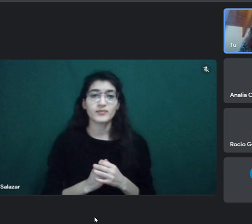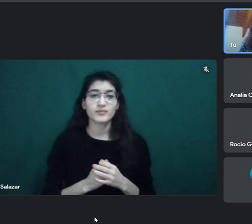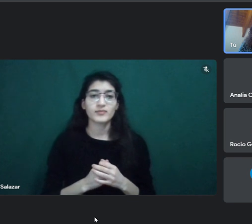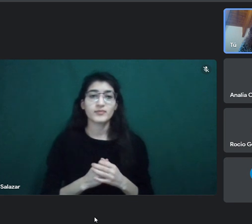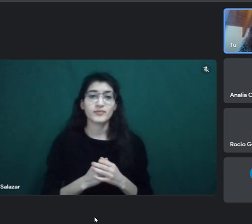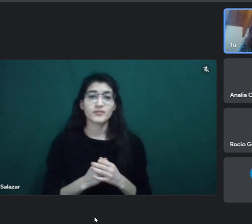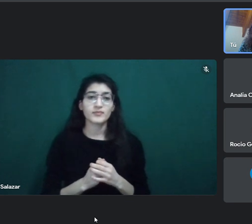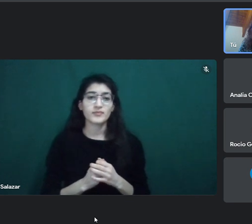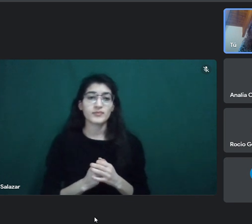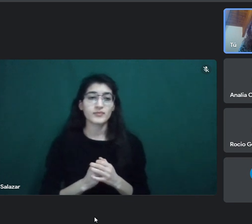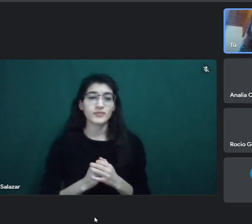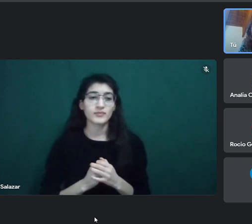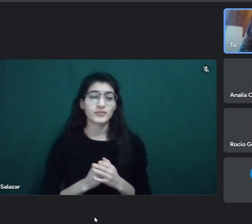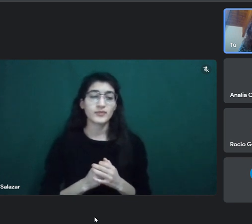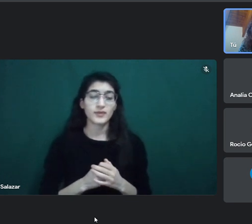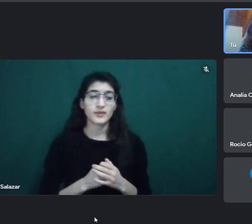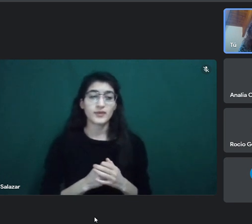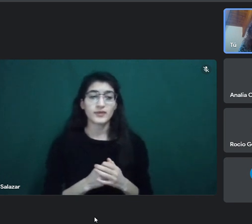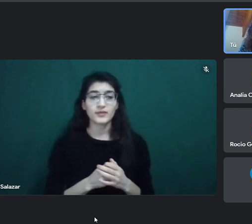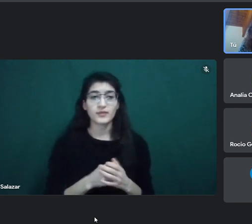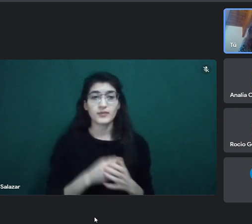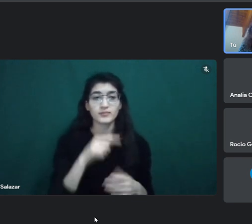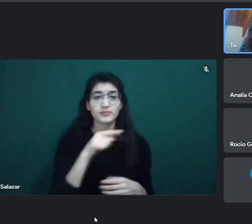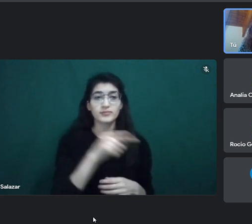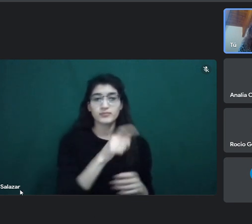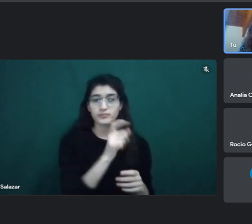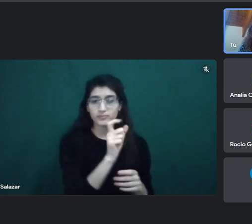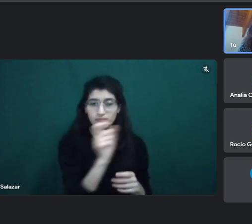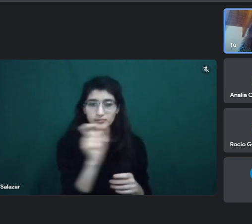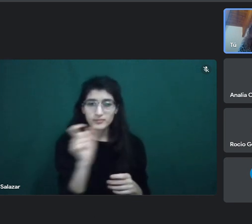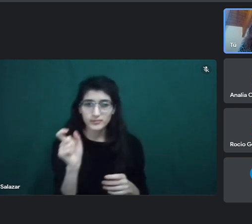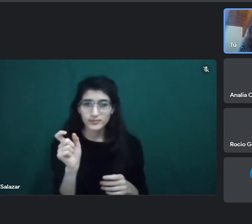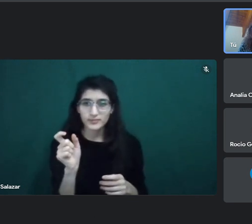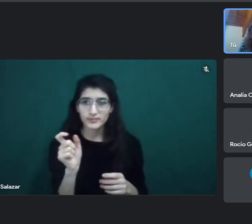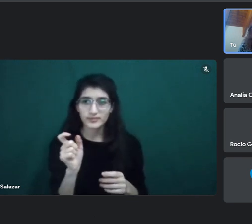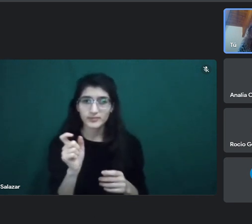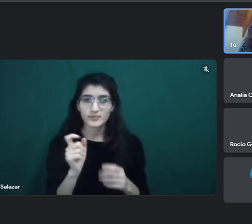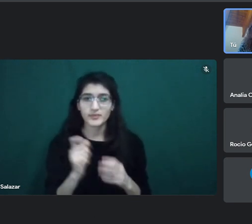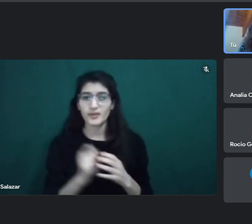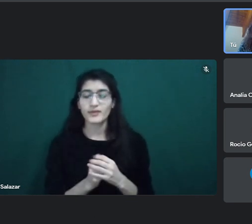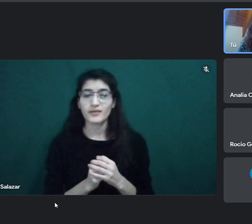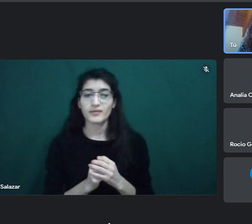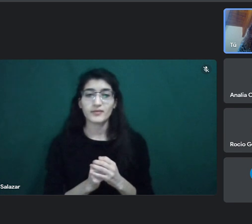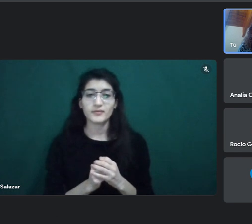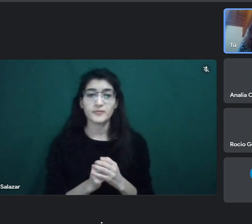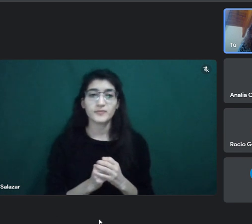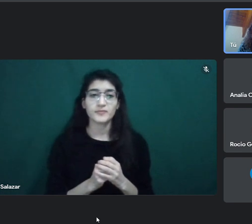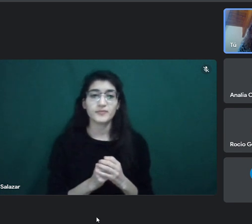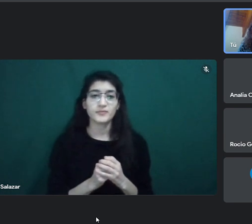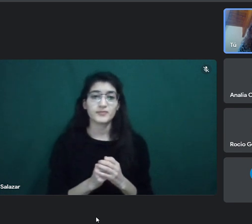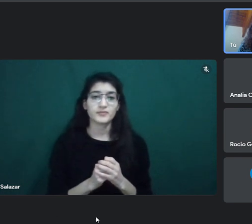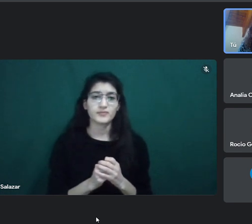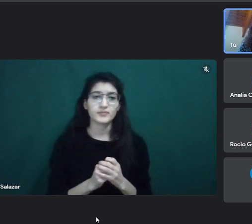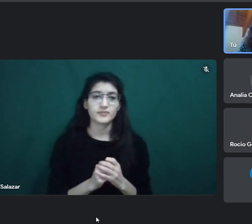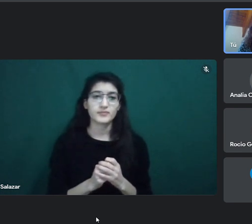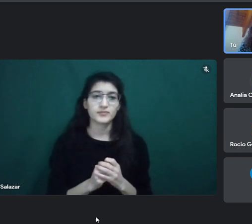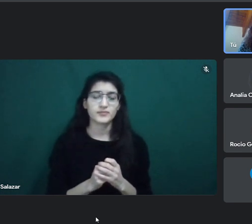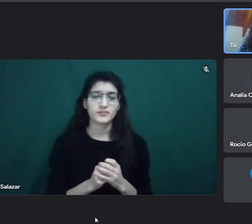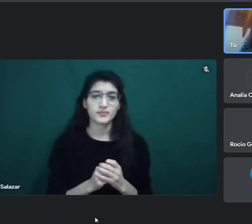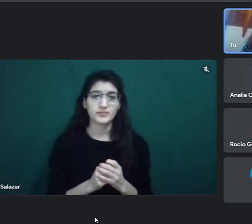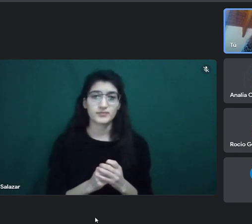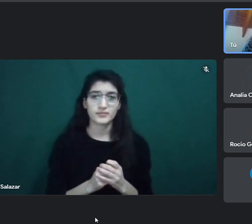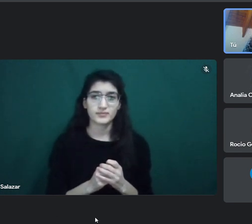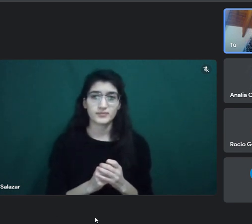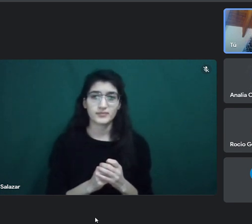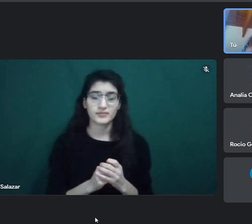principal y must es el modal. Debemos porque tenemos el we. No es necesario decir nosotros debemos. Ya se